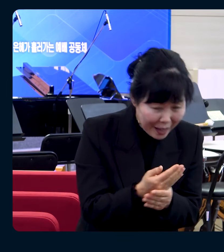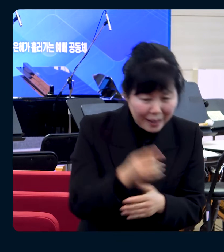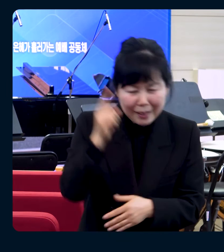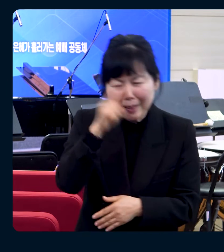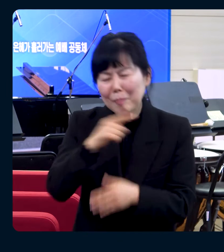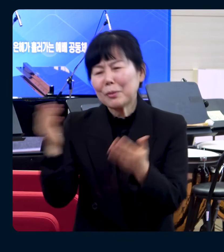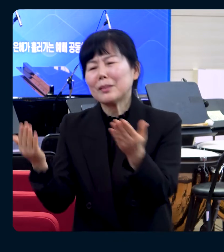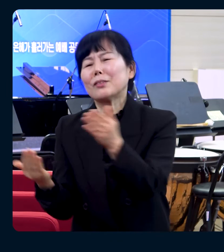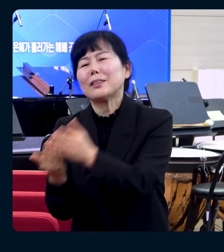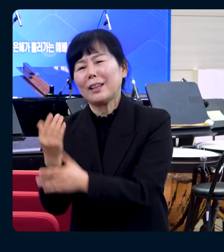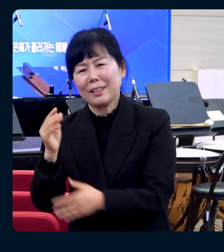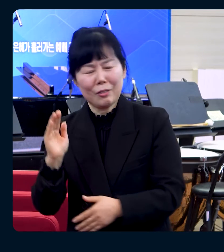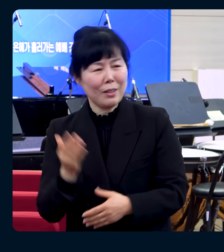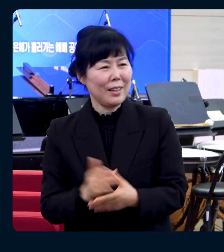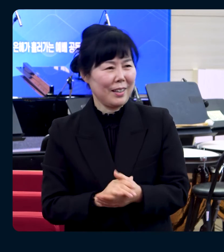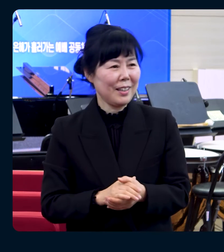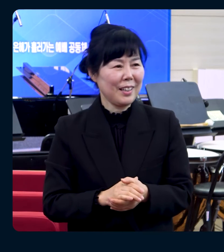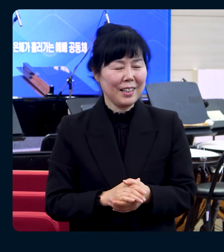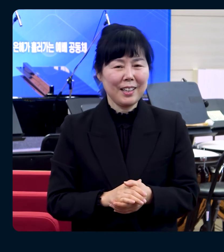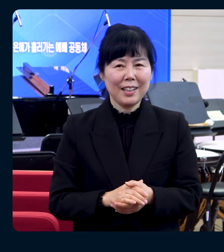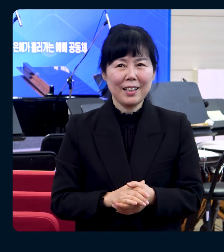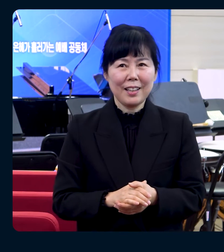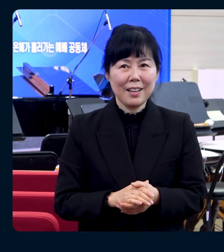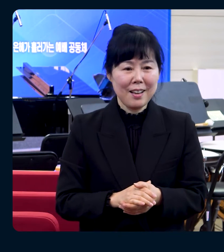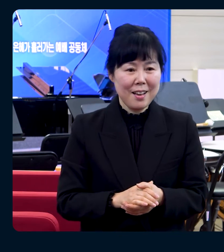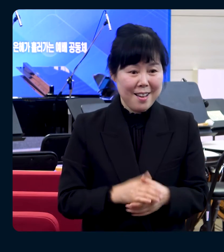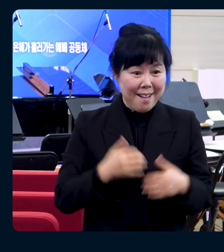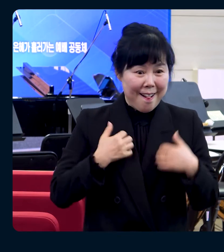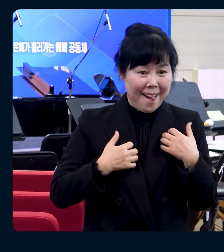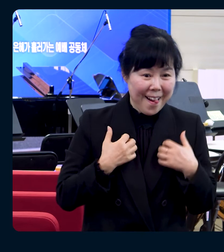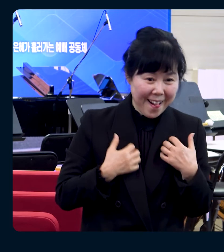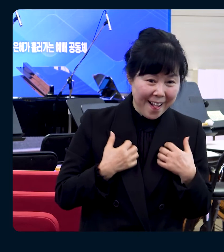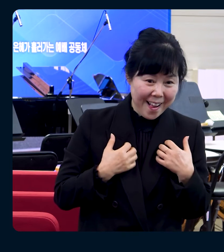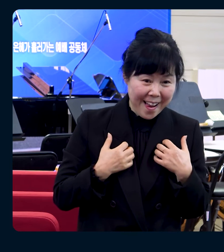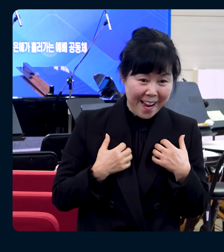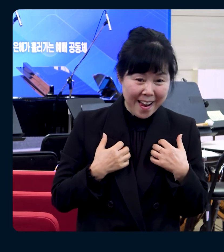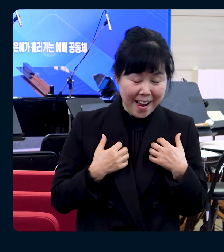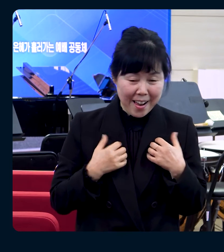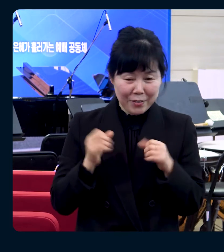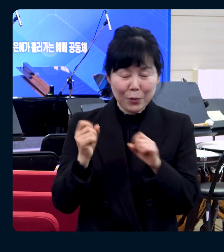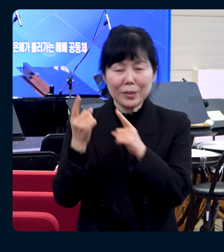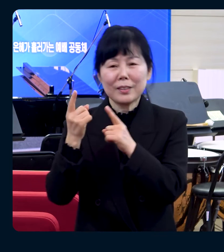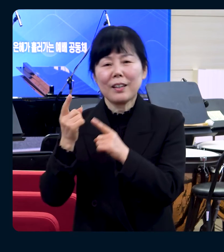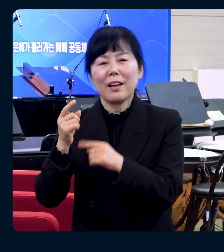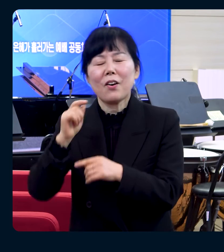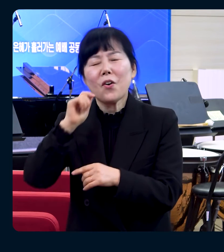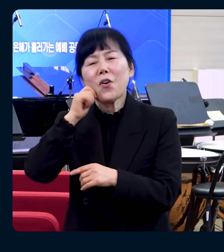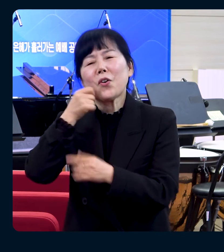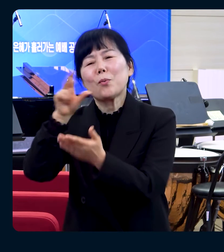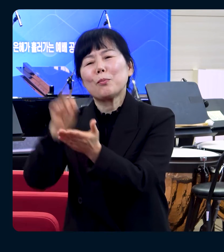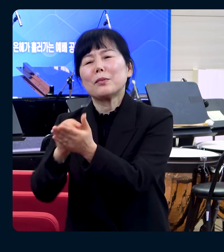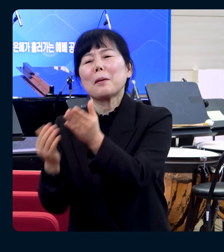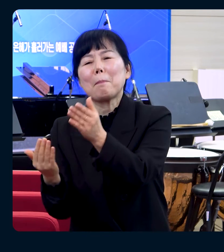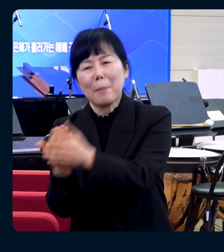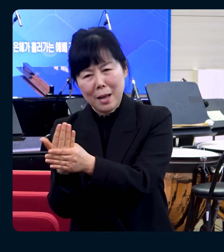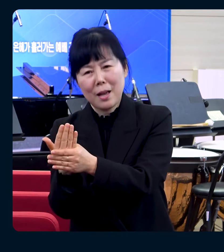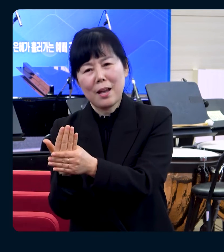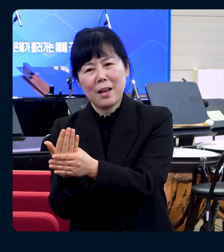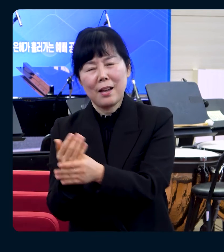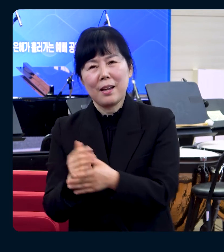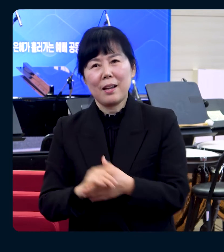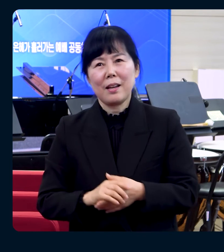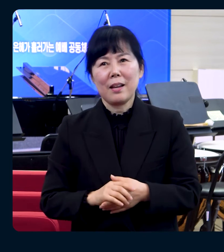호사다마라고 했습니까? 무조건 좋기만 하면 뭐. 그런데 그 좋은 순간에 또 어려운 일이 오고 있다, 그런